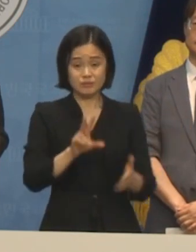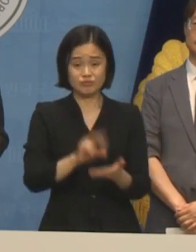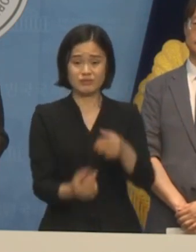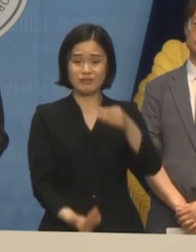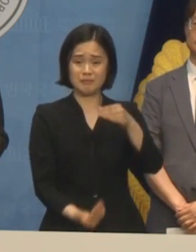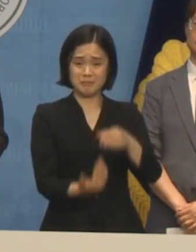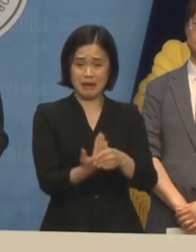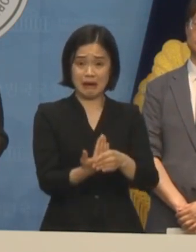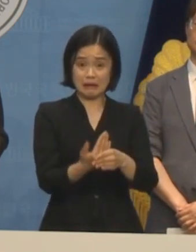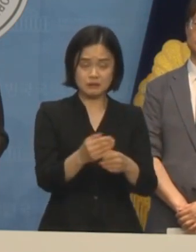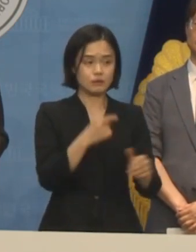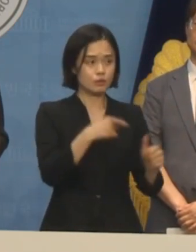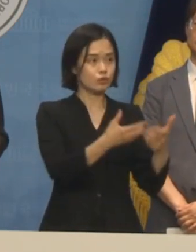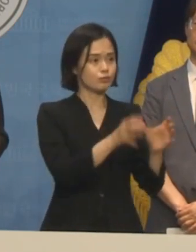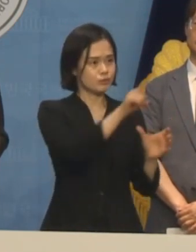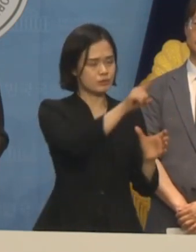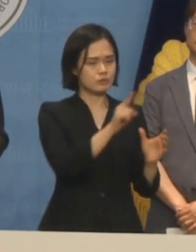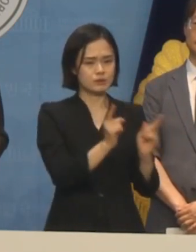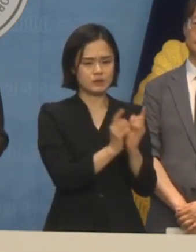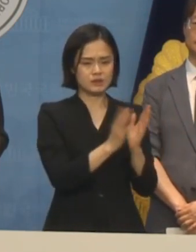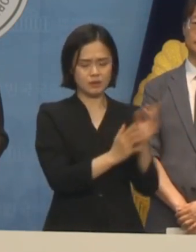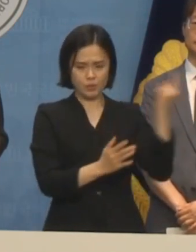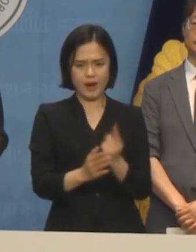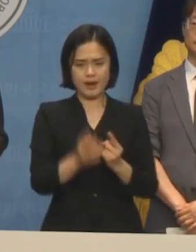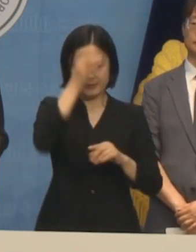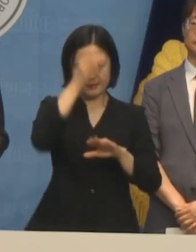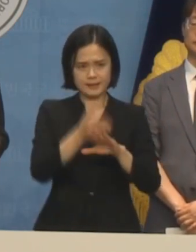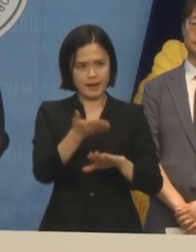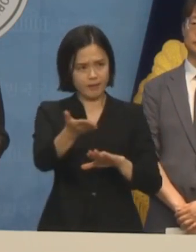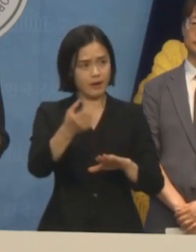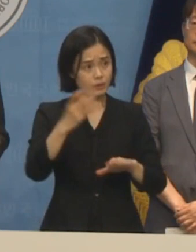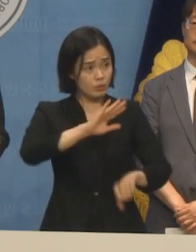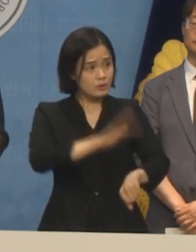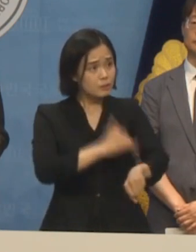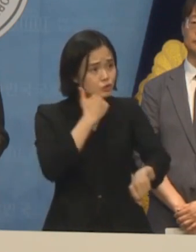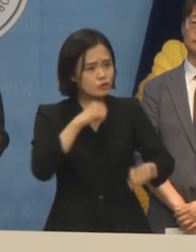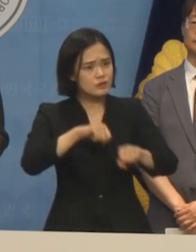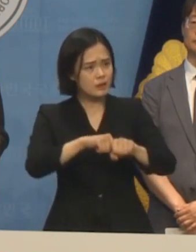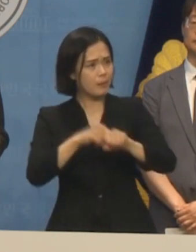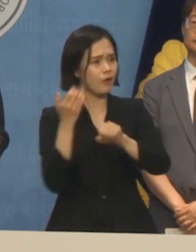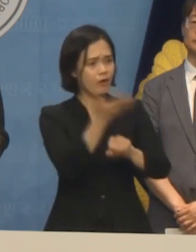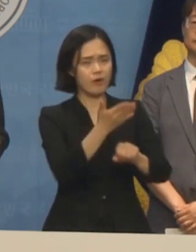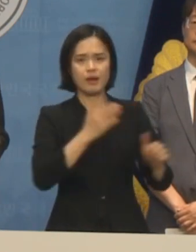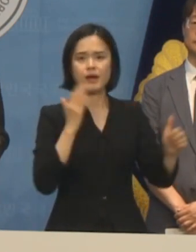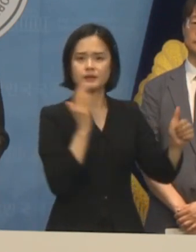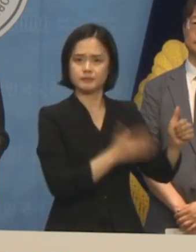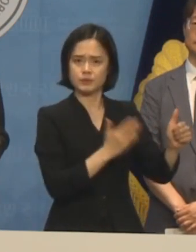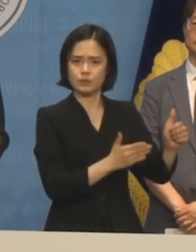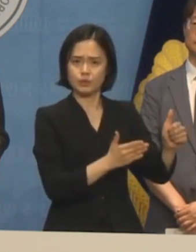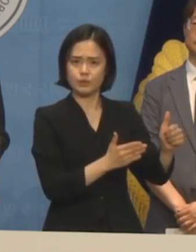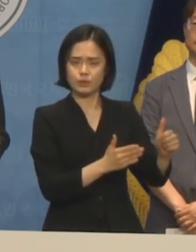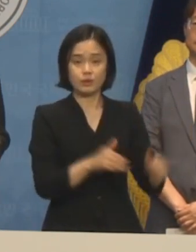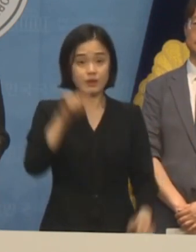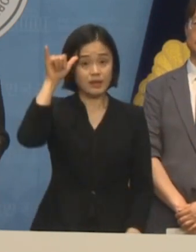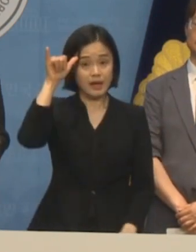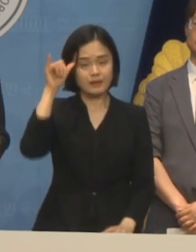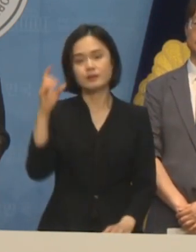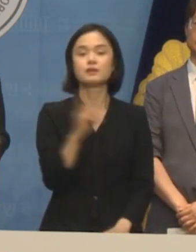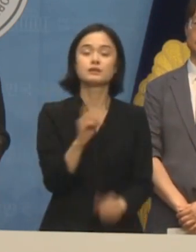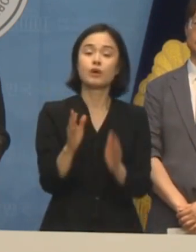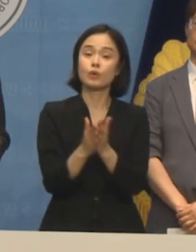직접 사과하고 책임자를 즉각 처벌하십시오. 둘째, AI 디지털 교과서 사업에 대한